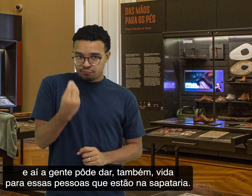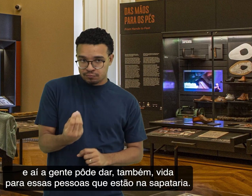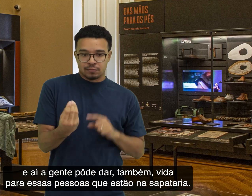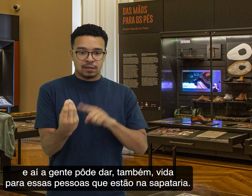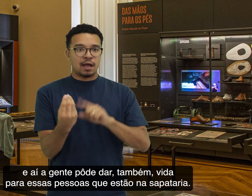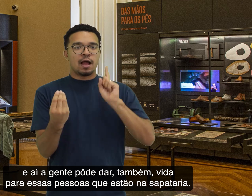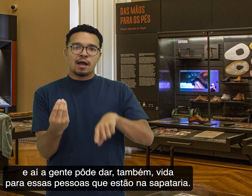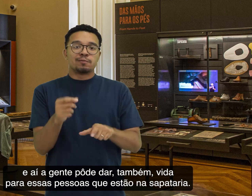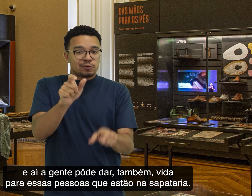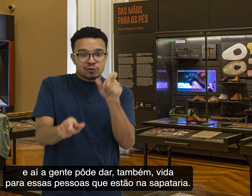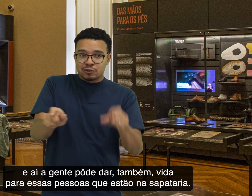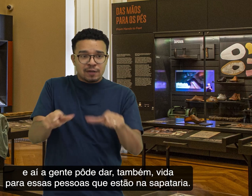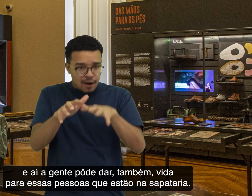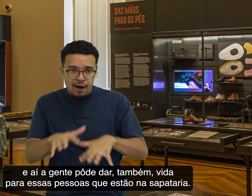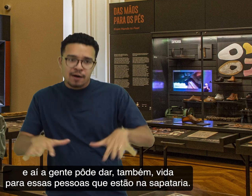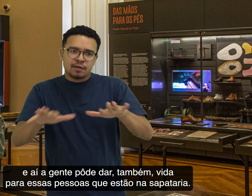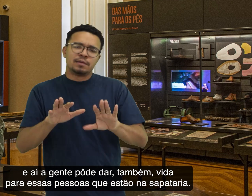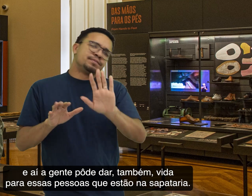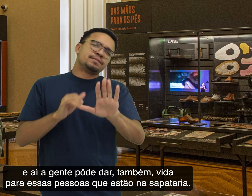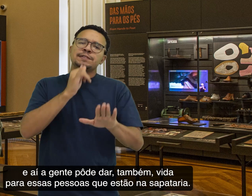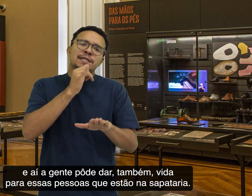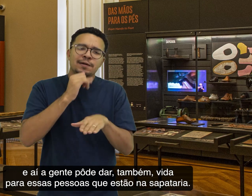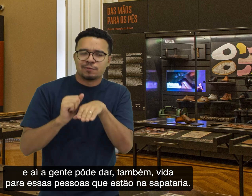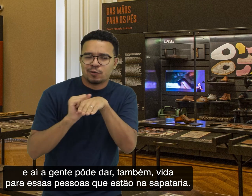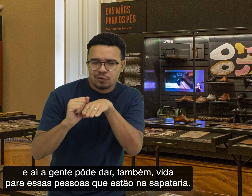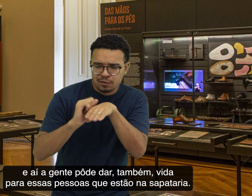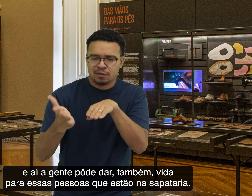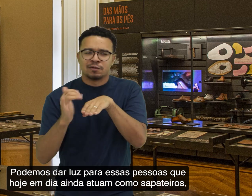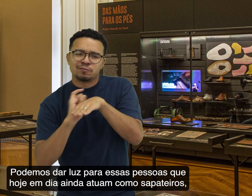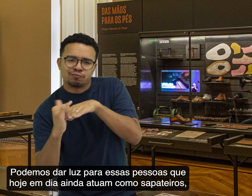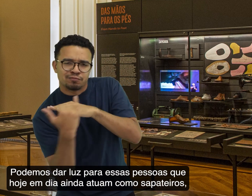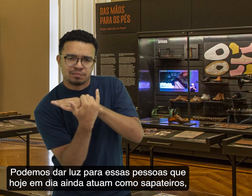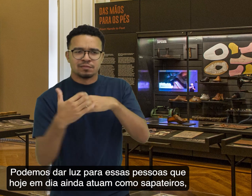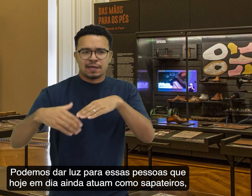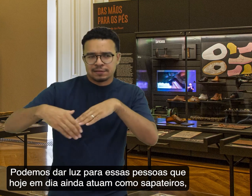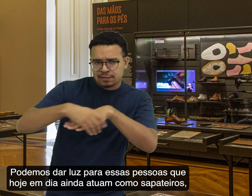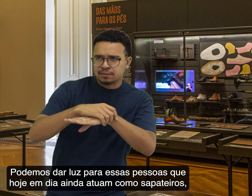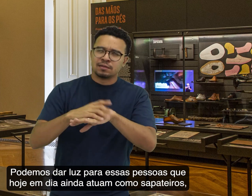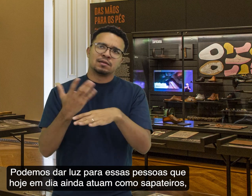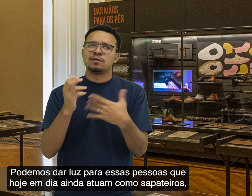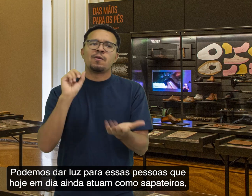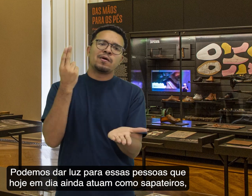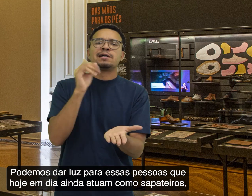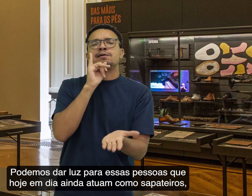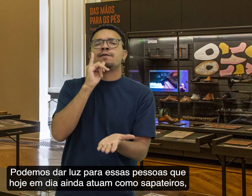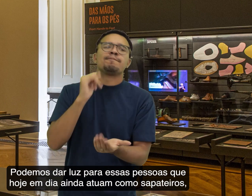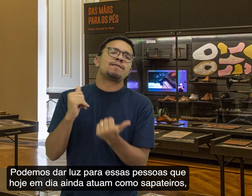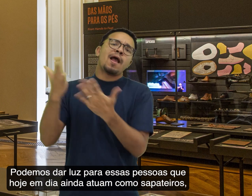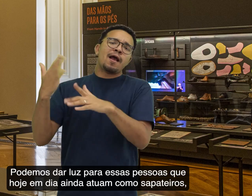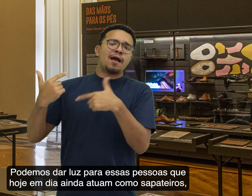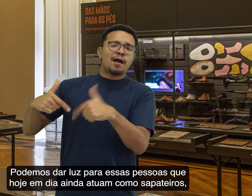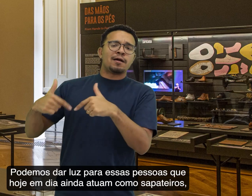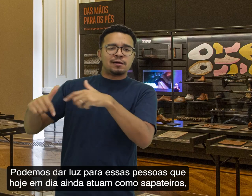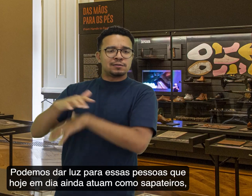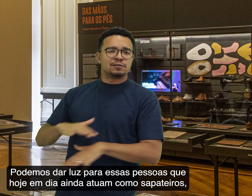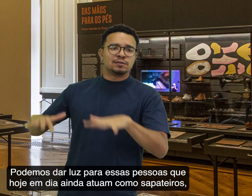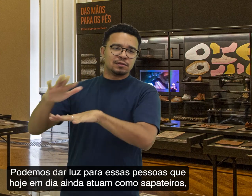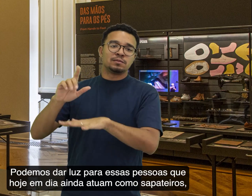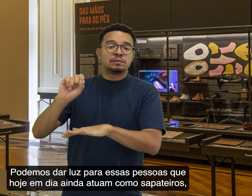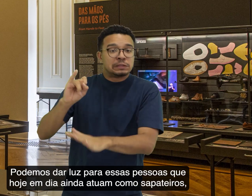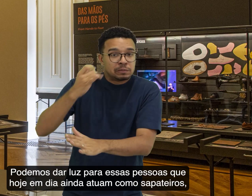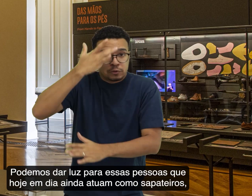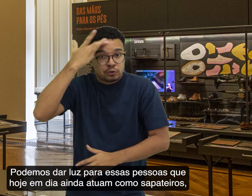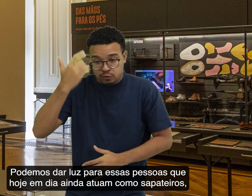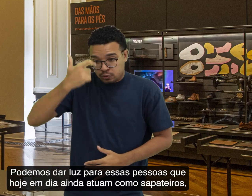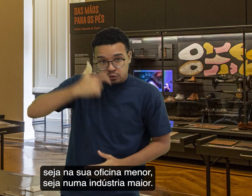dar também, vida para essas pessoas que estão na sapataria. Podemos dar luz para essas pessoas que hoje em dia